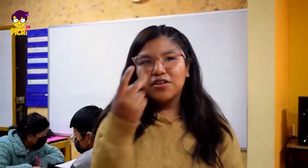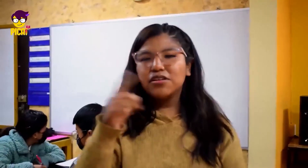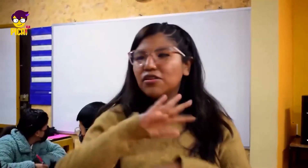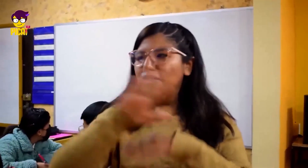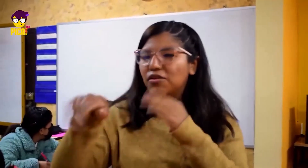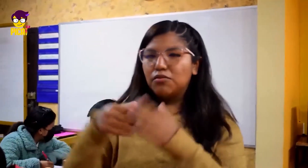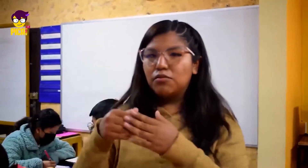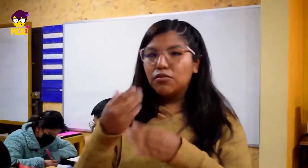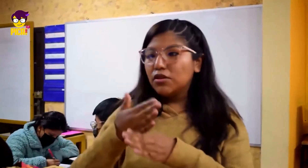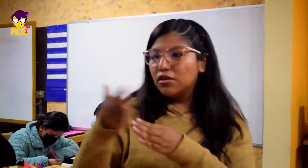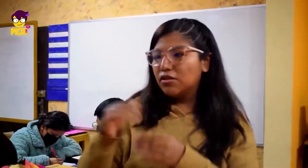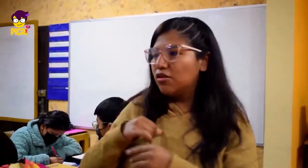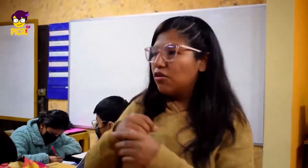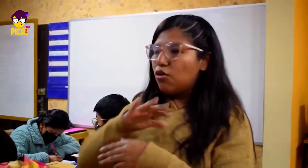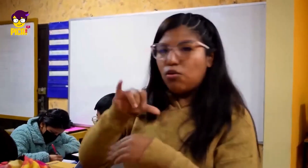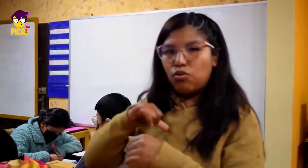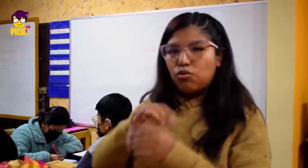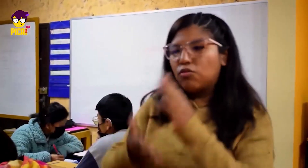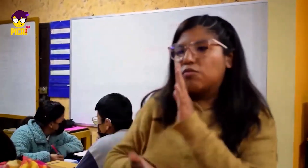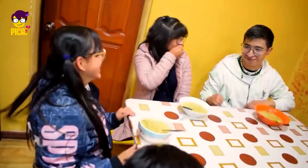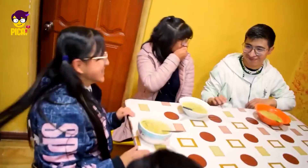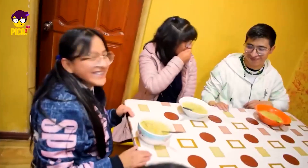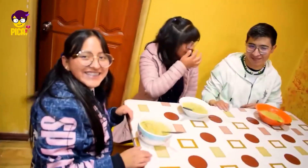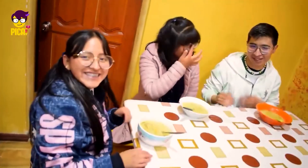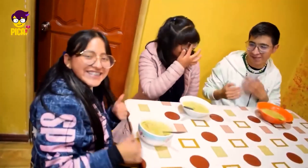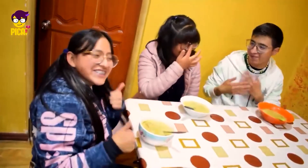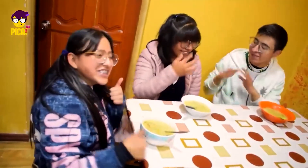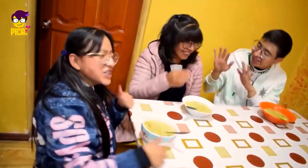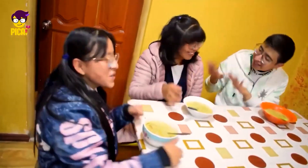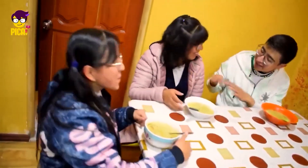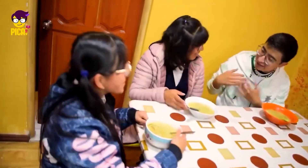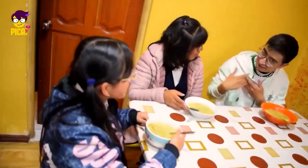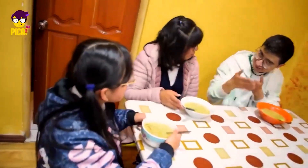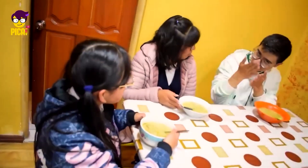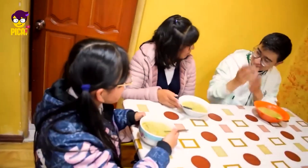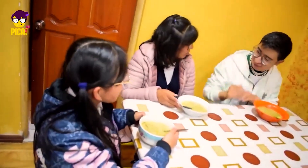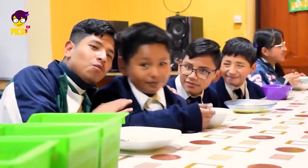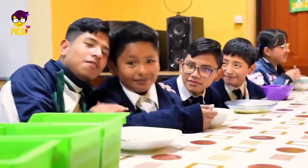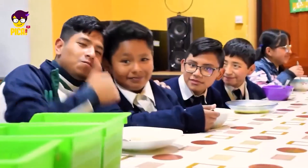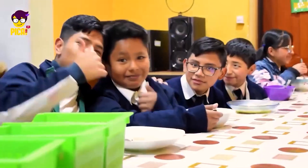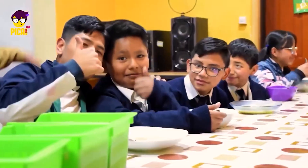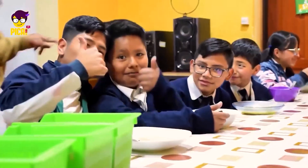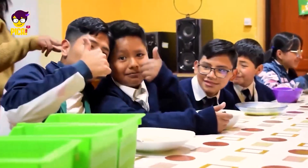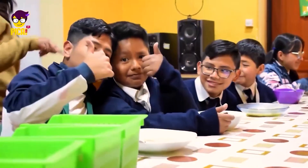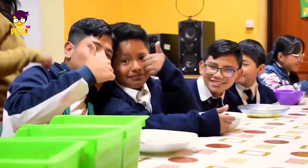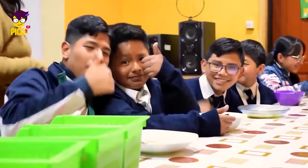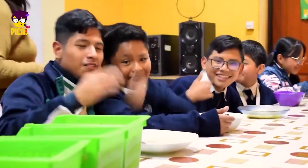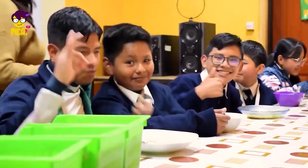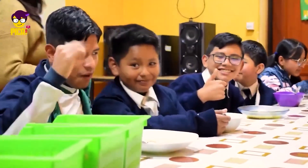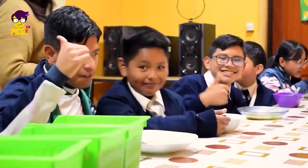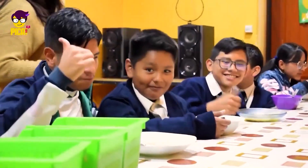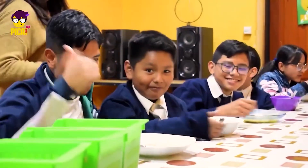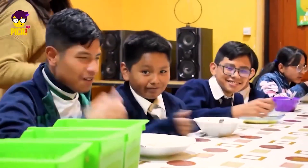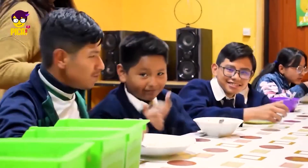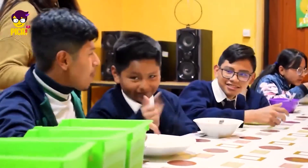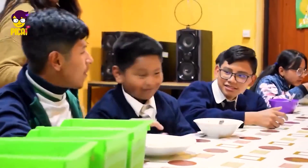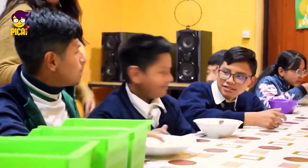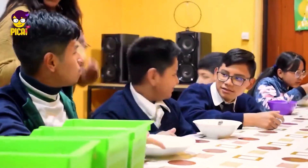Aquí a las 12 todos mis compañeros almuerzan, a pesar de que yo voy a casa para poder almorzar. Pero muchos se